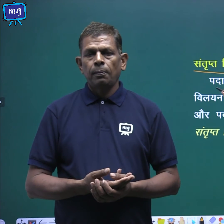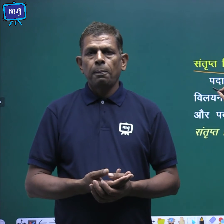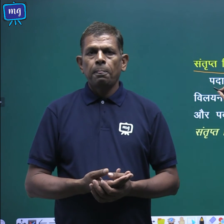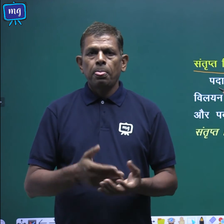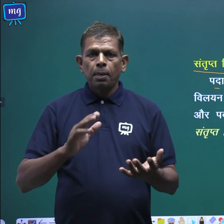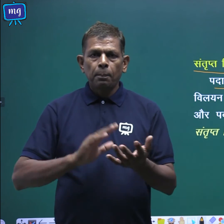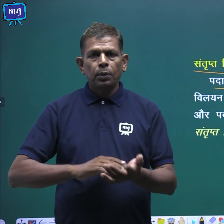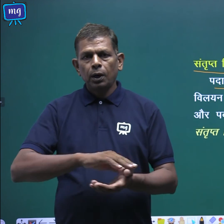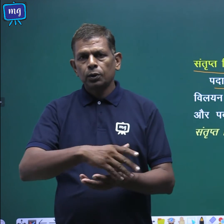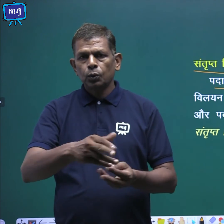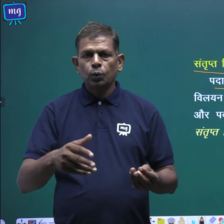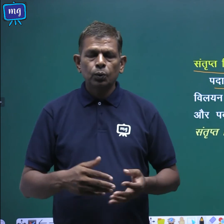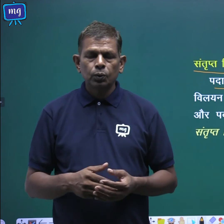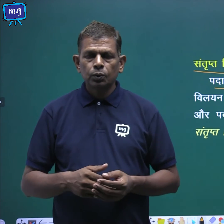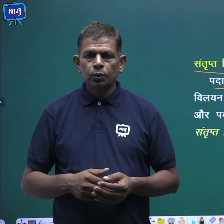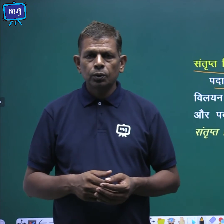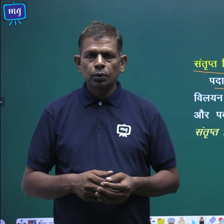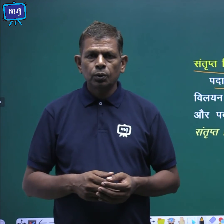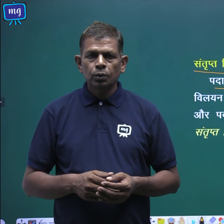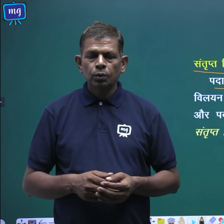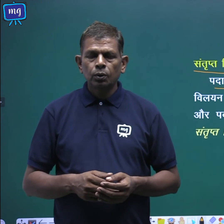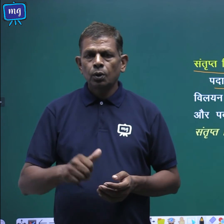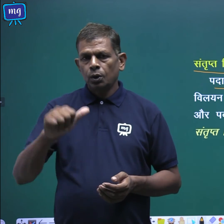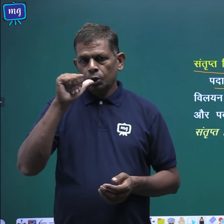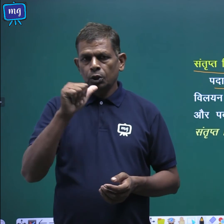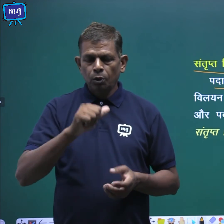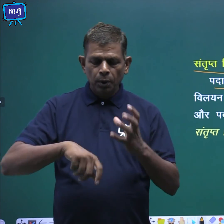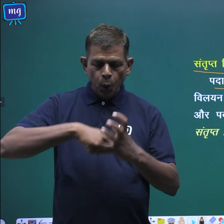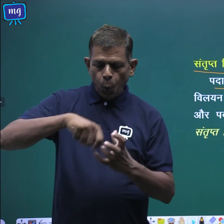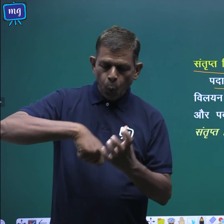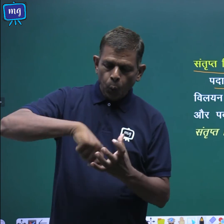पदार्थ को द्रव में घोलने से